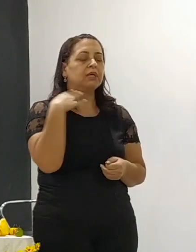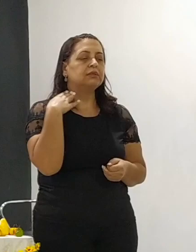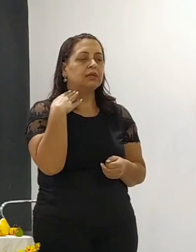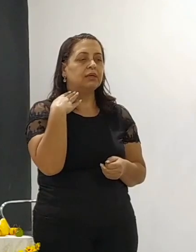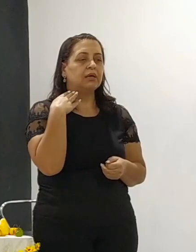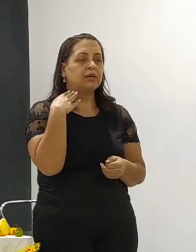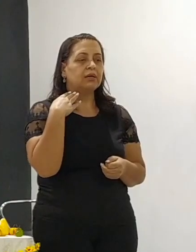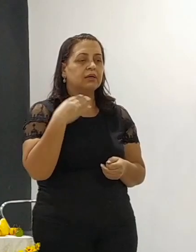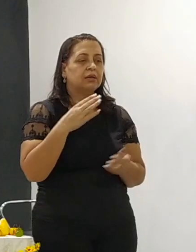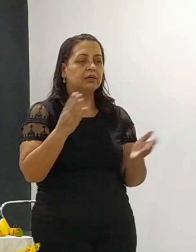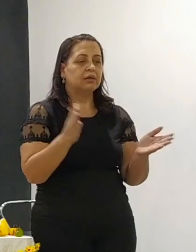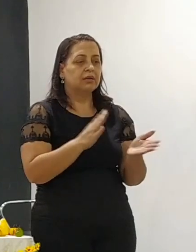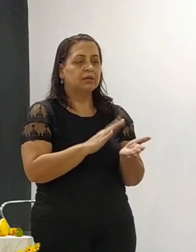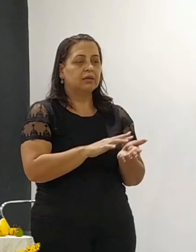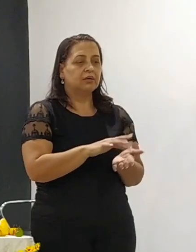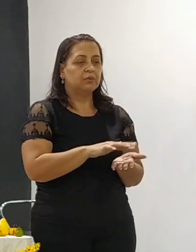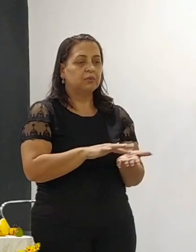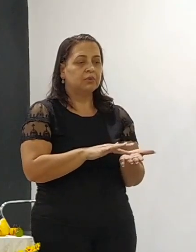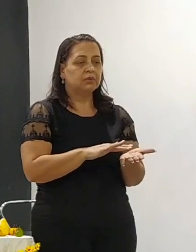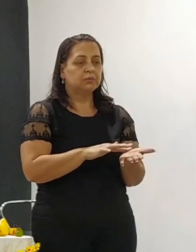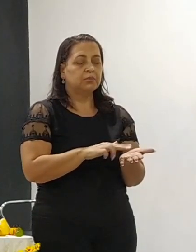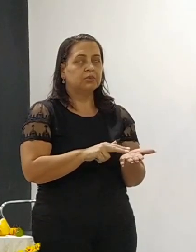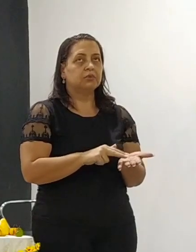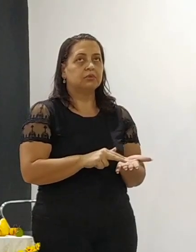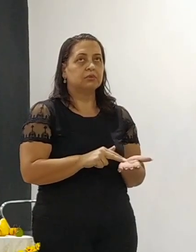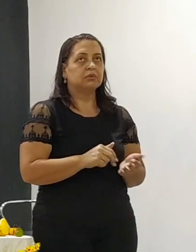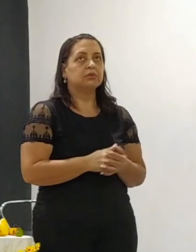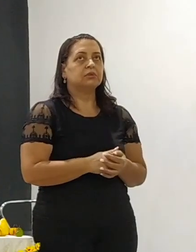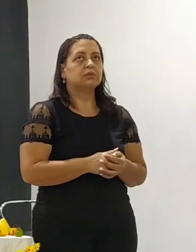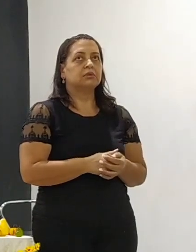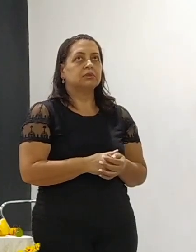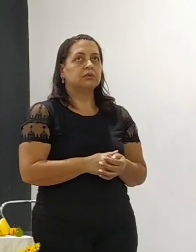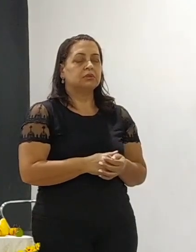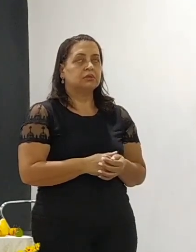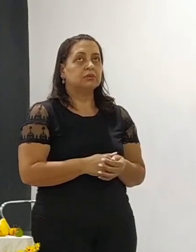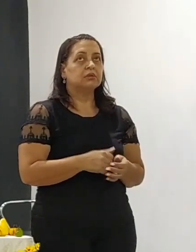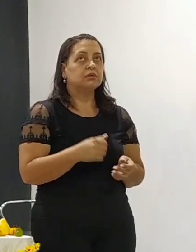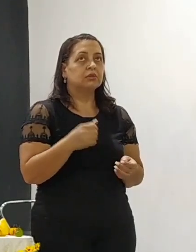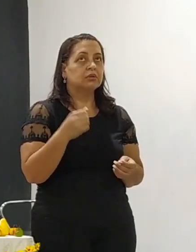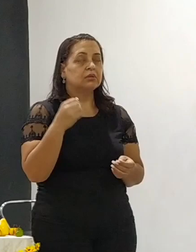que estava sobre Cristo está agora sobre a igreja de